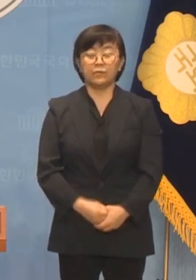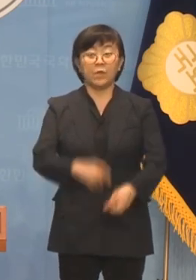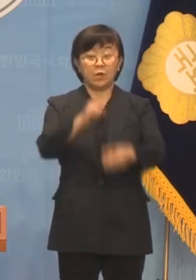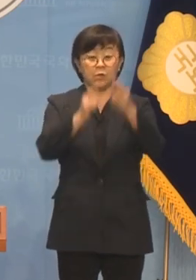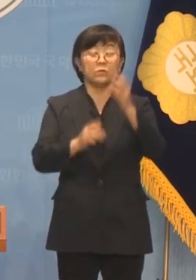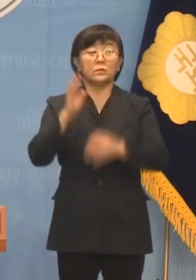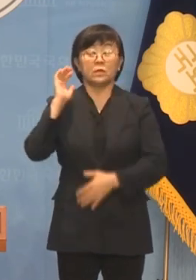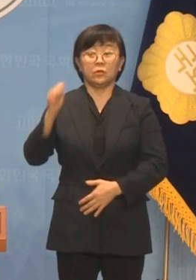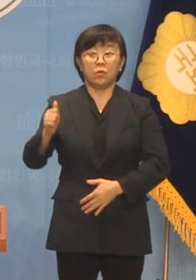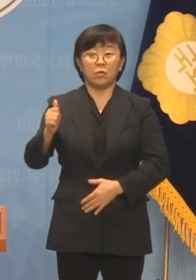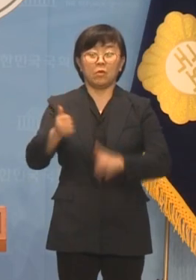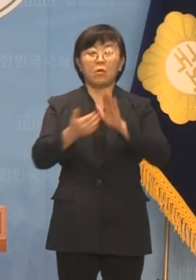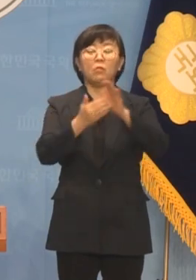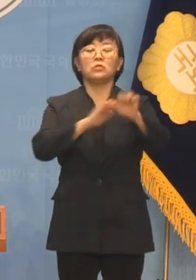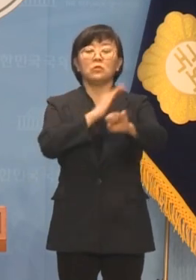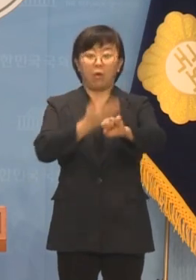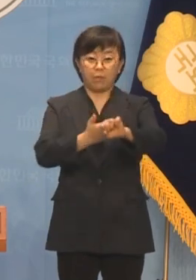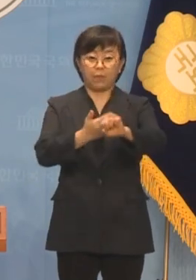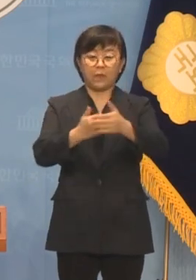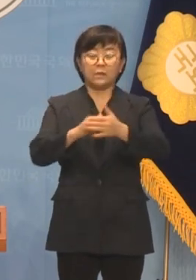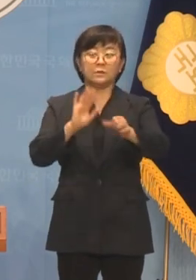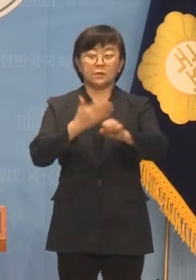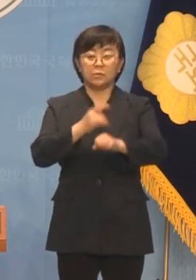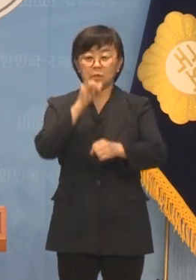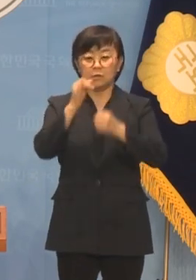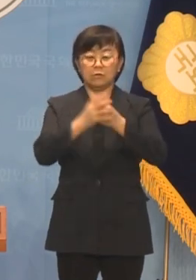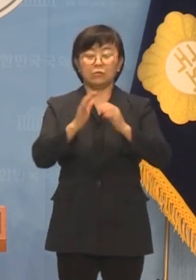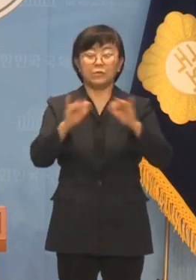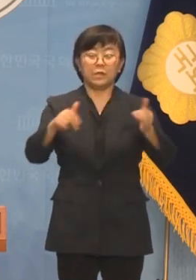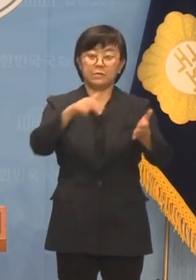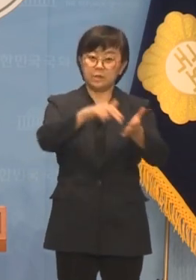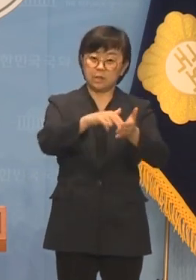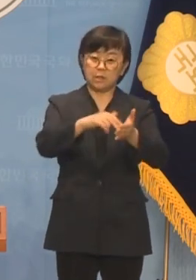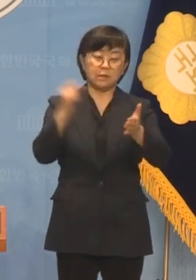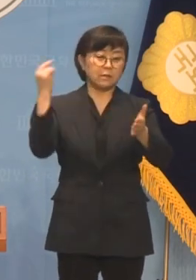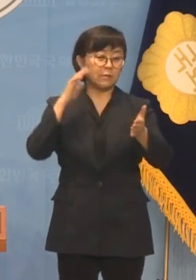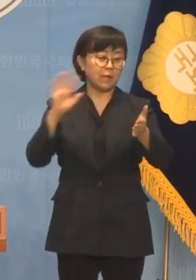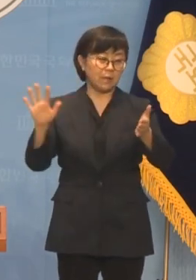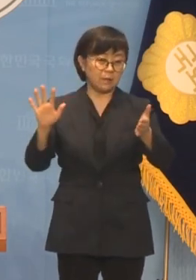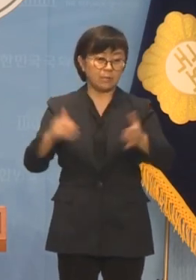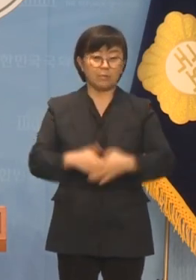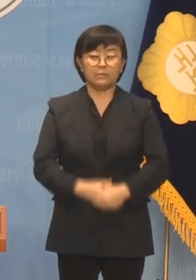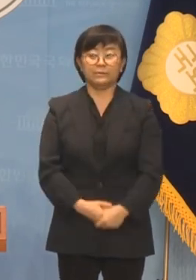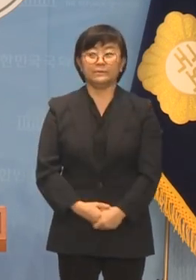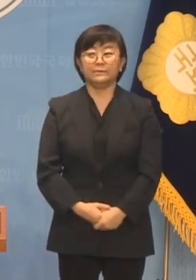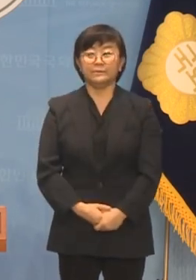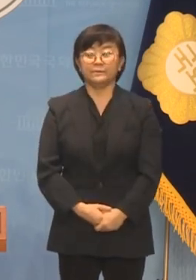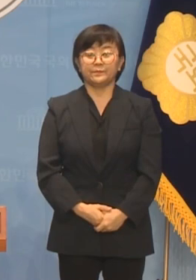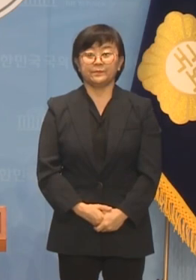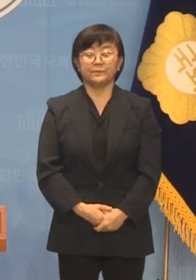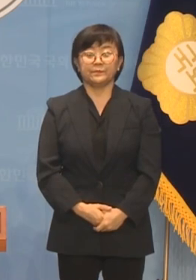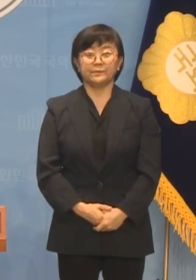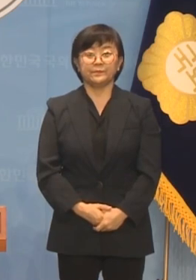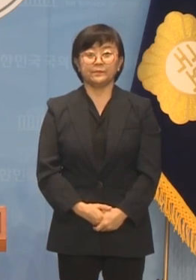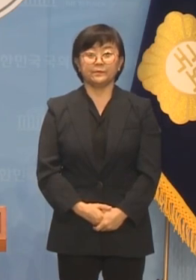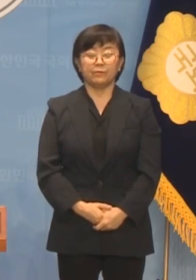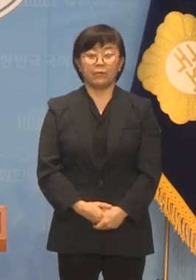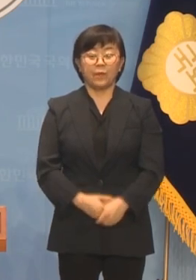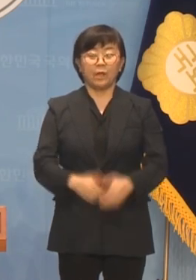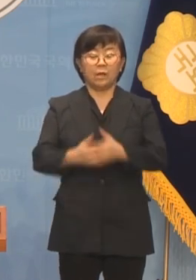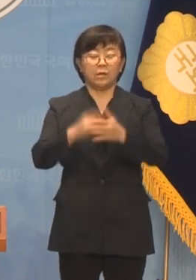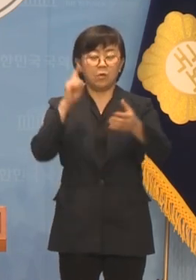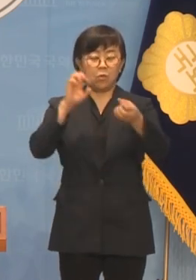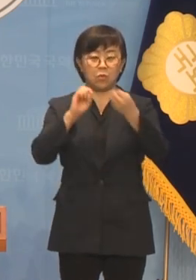윤석열 대통령은 거부권 행사는 잘못됐다는 국민의 목소리가 들리지 않습니까? 최근 나온